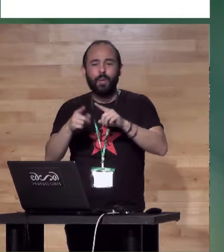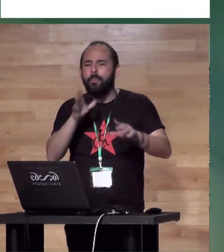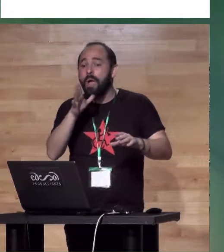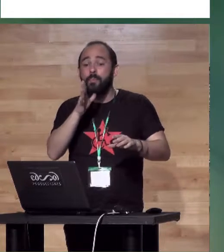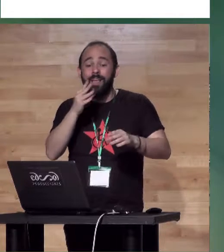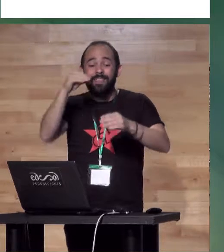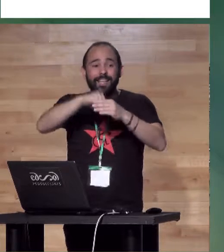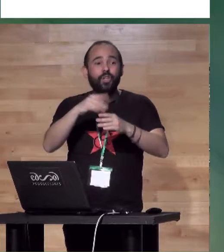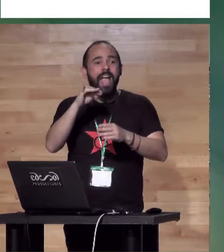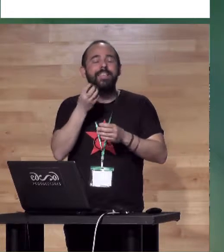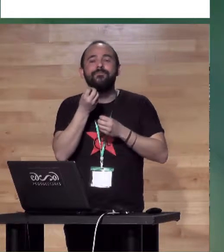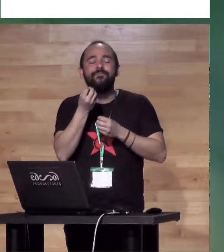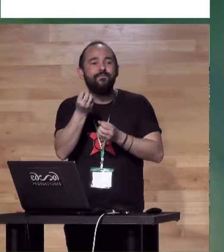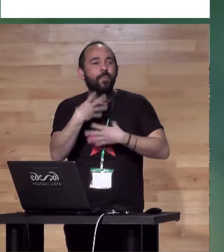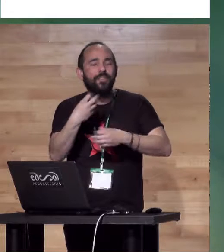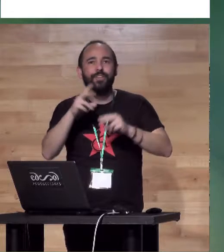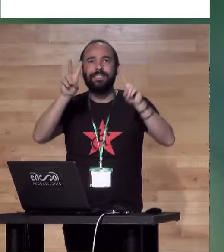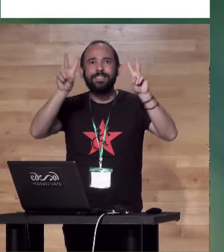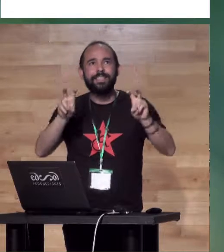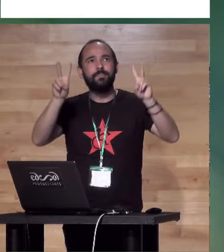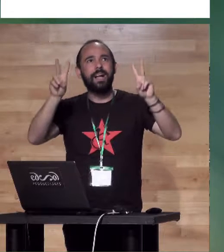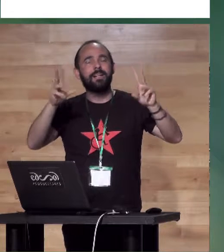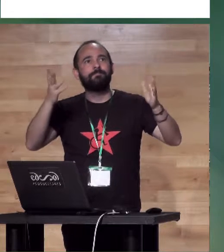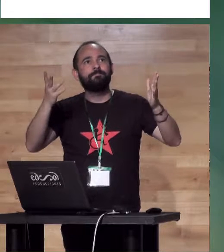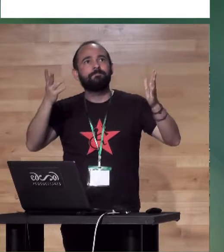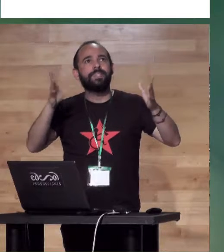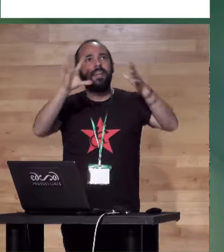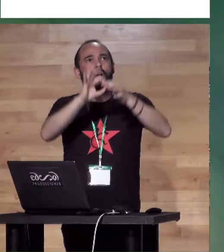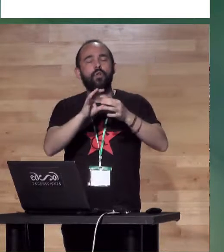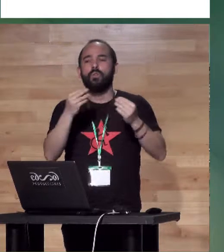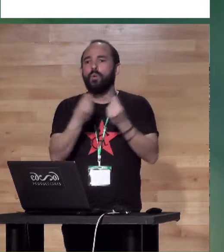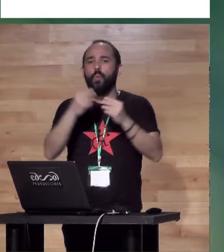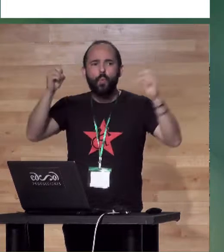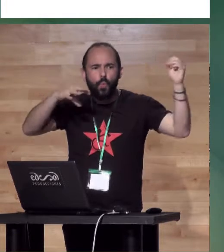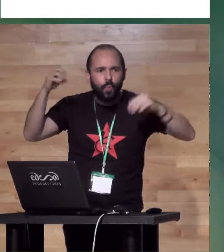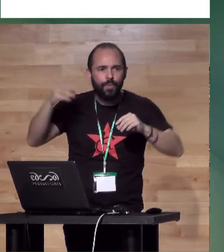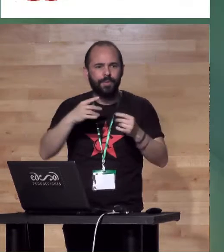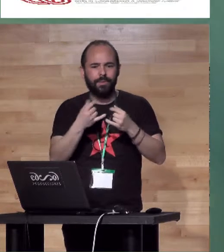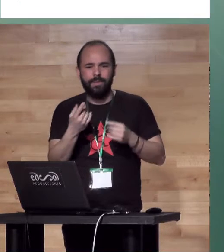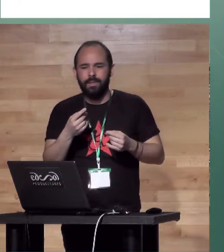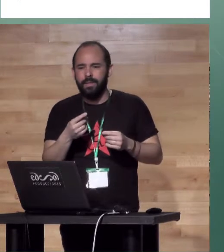los que trabajan en iluminación, en imagen. Es información que da